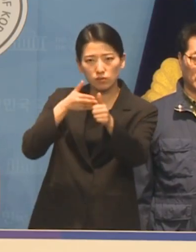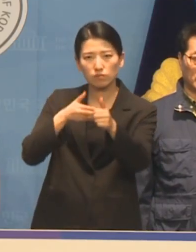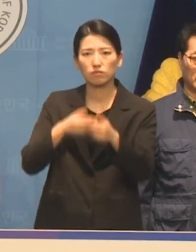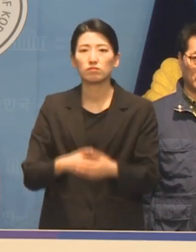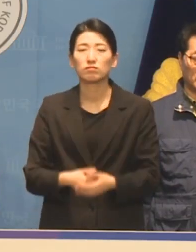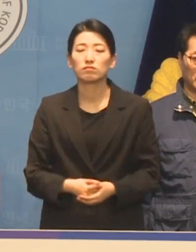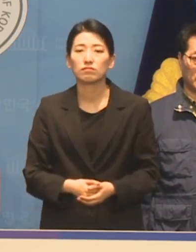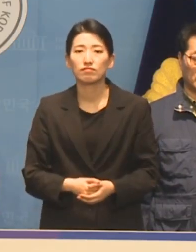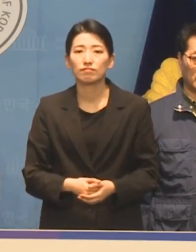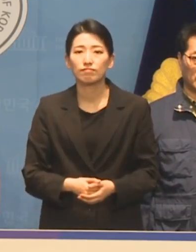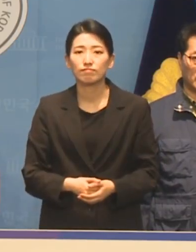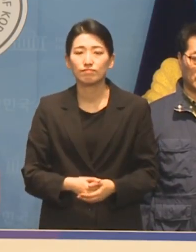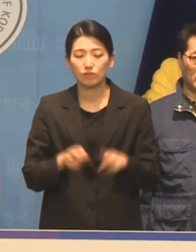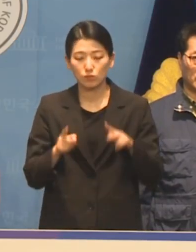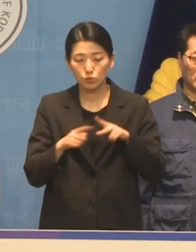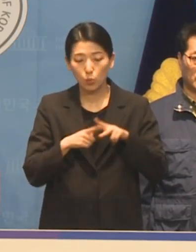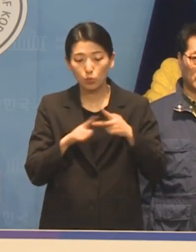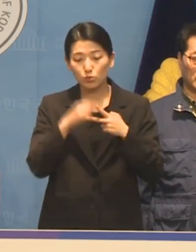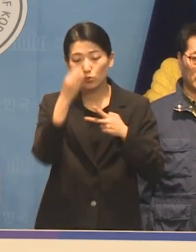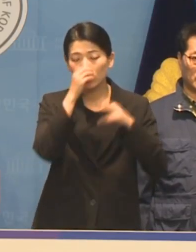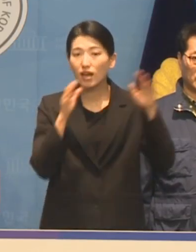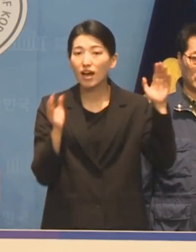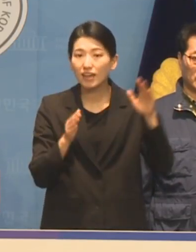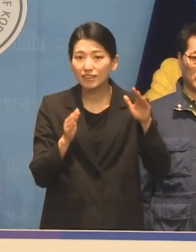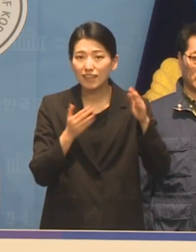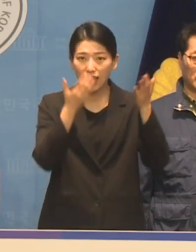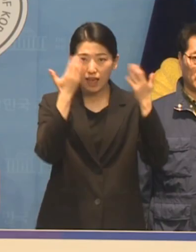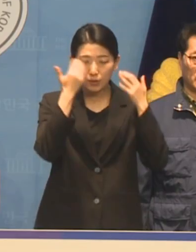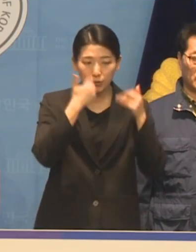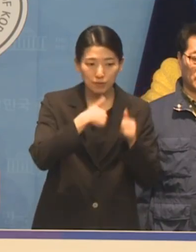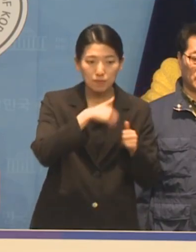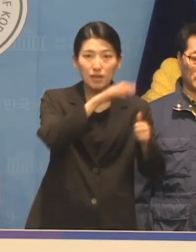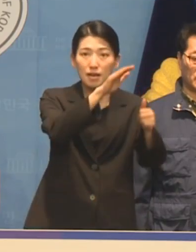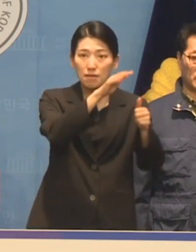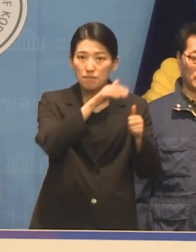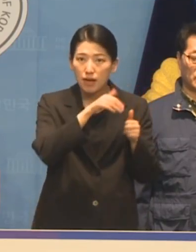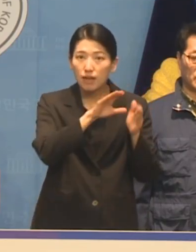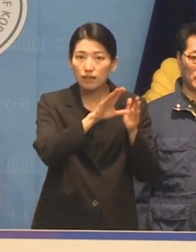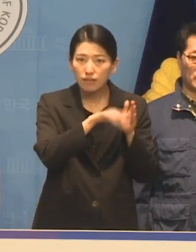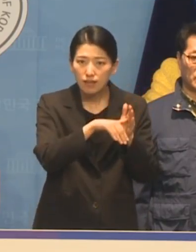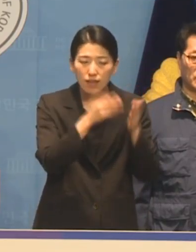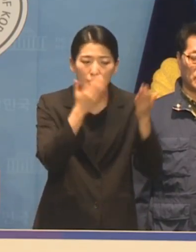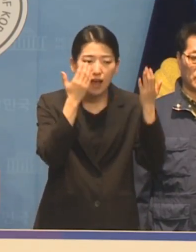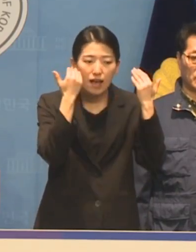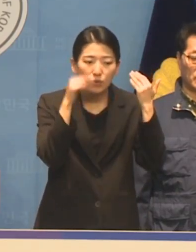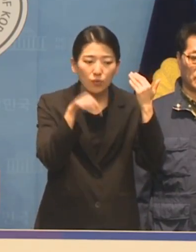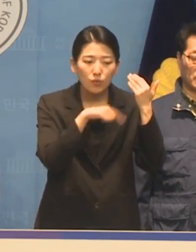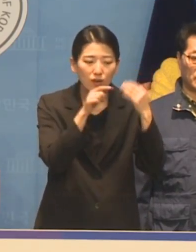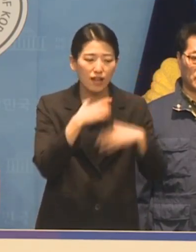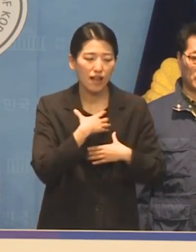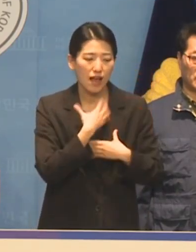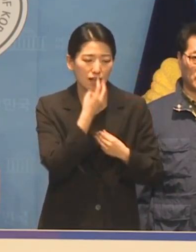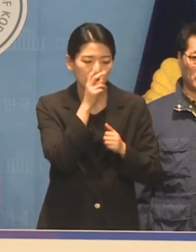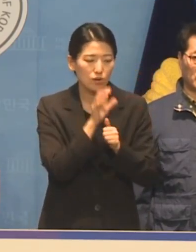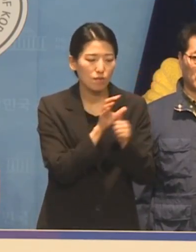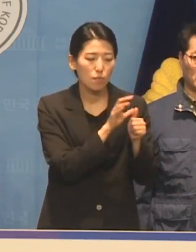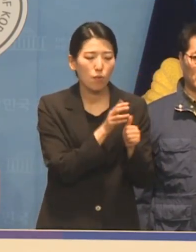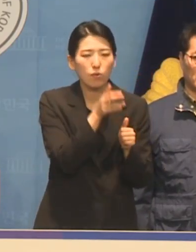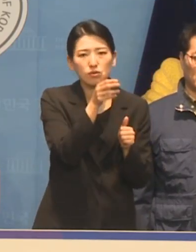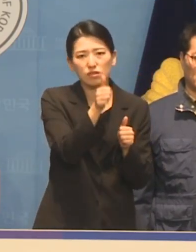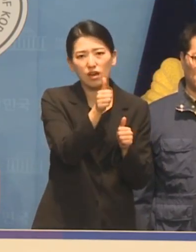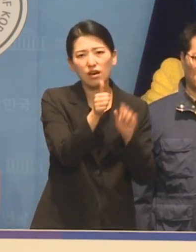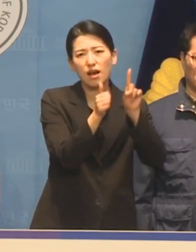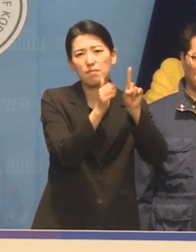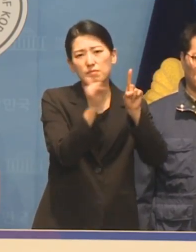아이들 등하교 시간에 맞춰서 안전 지도 인원을 한 학교당 2명씩 배치해 주시기 바랍니다.